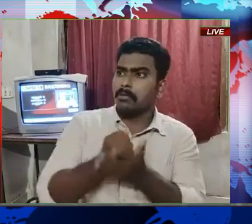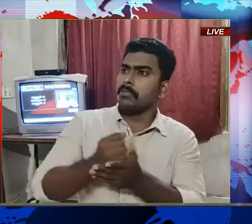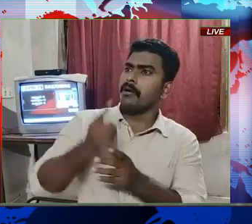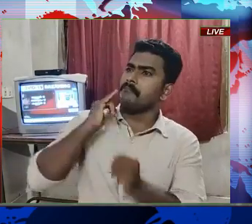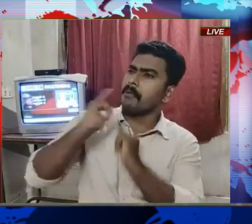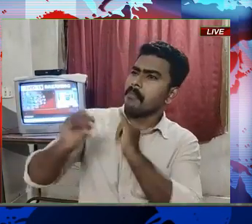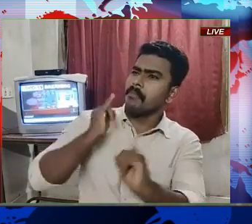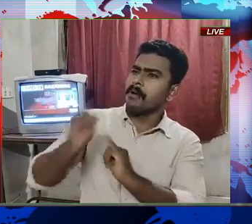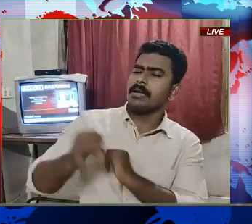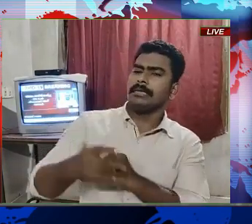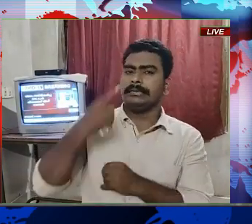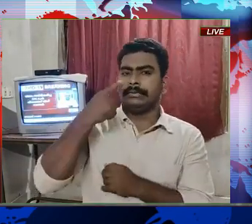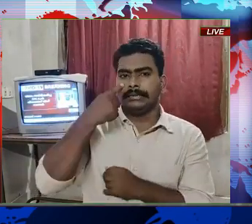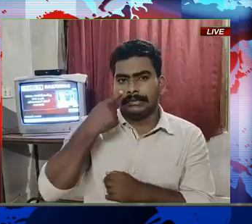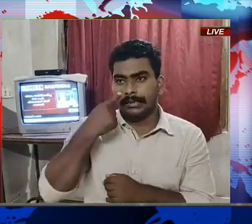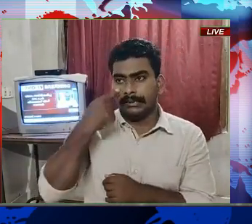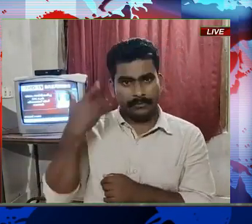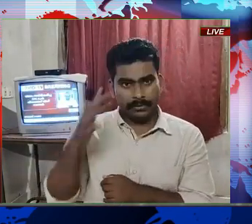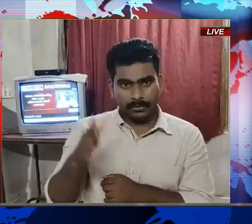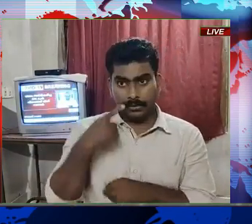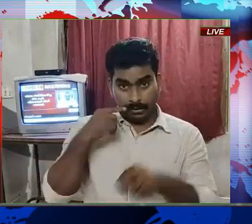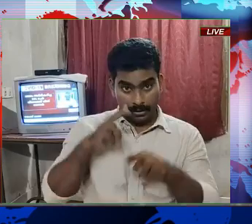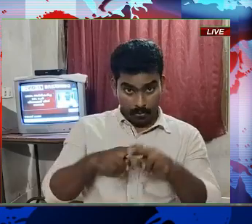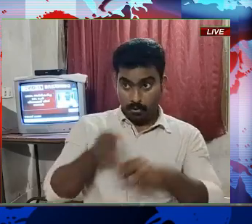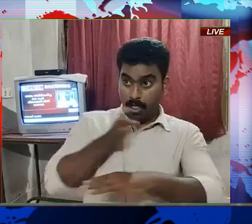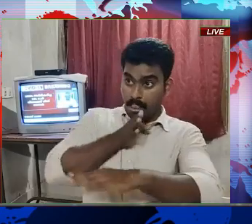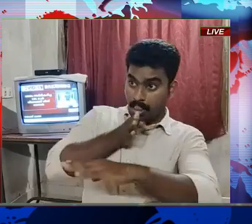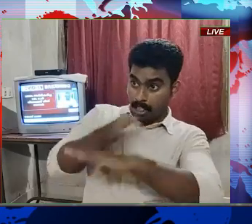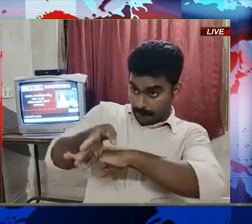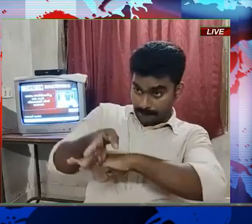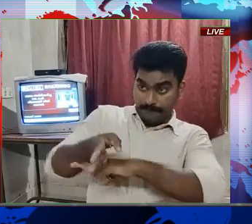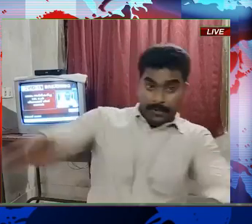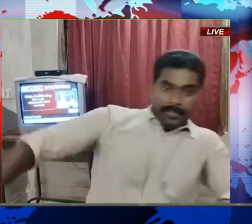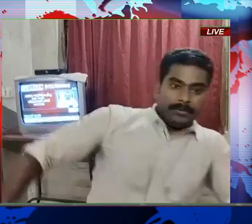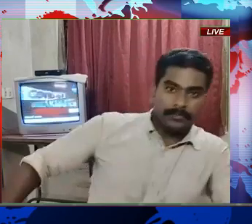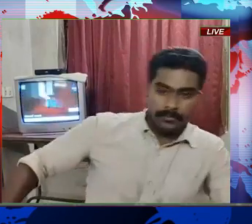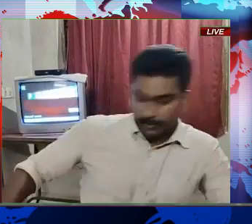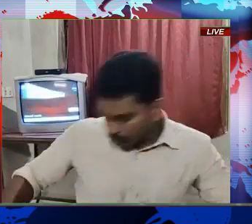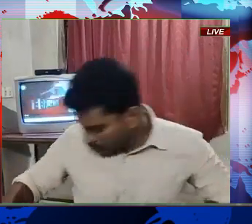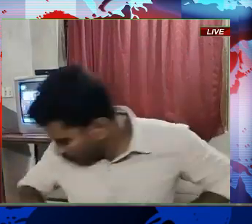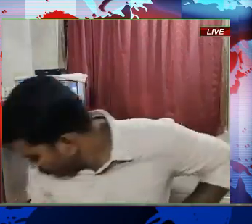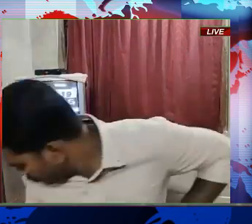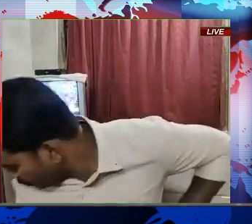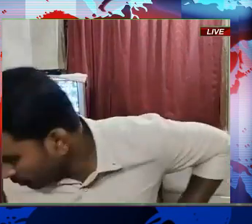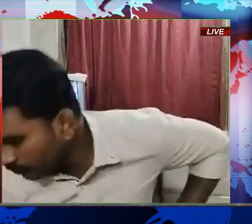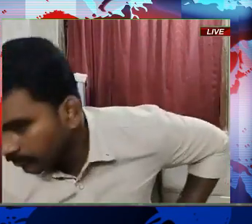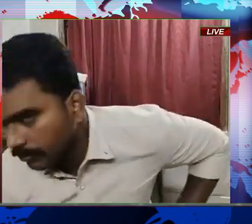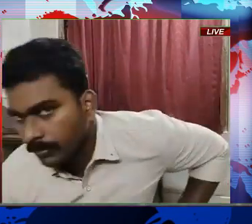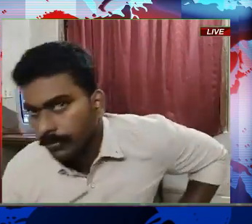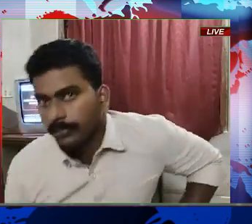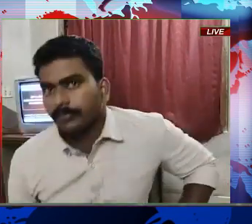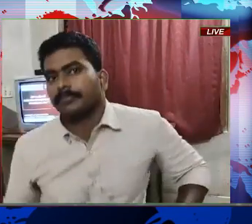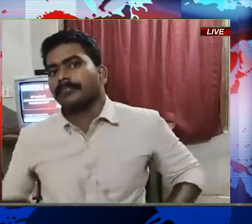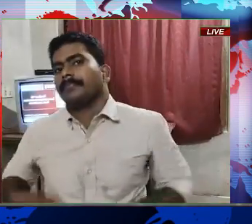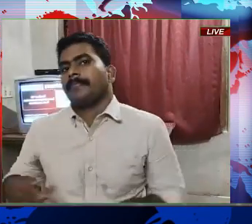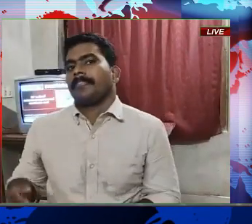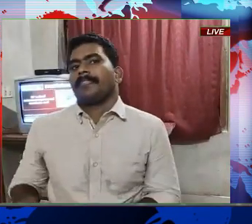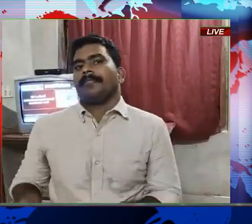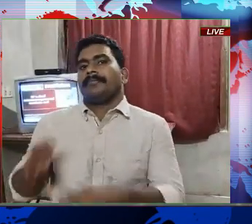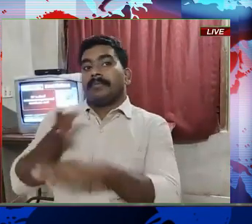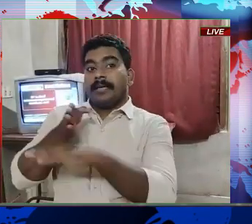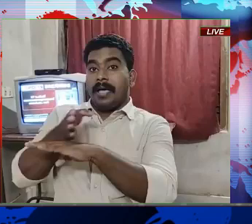കാരണം ആ സംവിധാനത്തിന് ഒരു പ്രധാന അംഗീകാരം ലഭിച്ചതുകൊണ്ടാണ്.